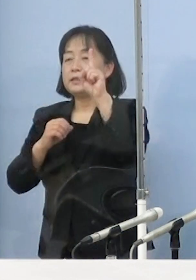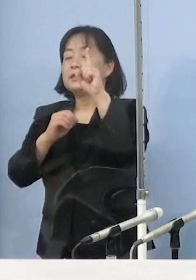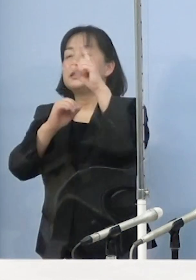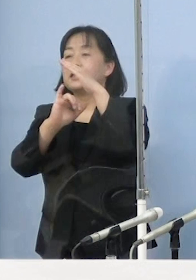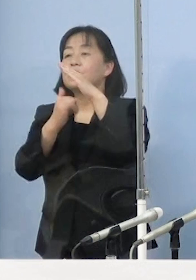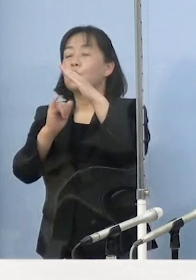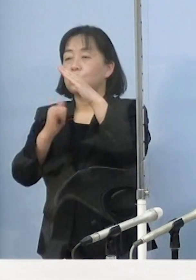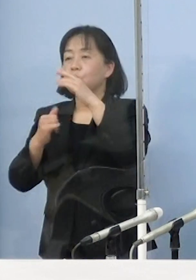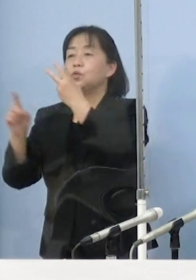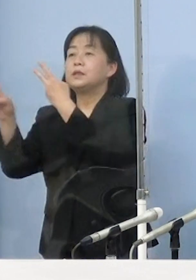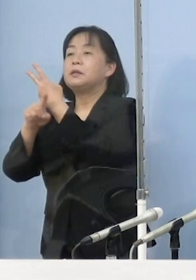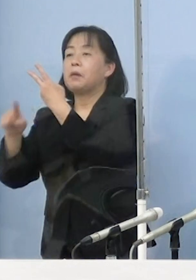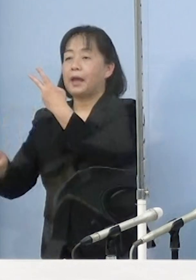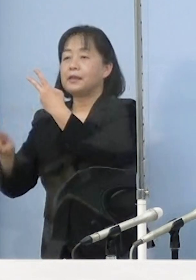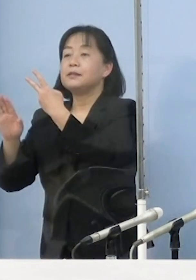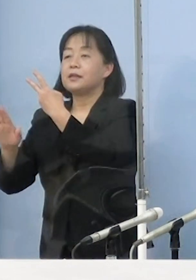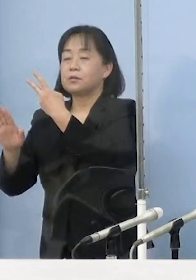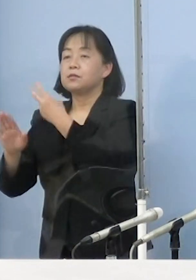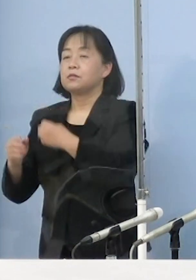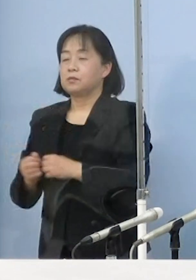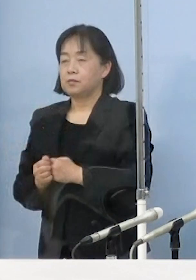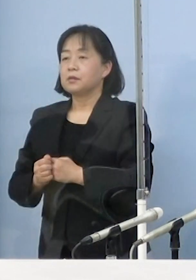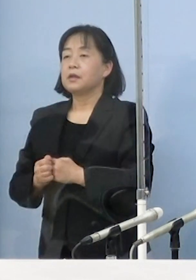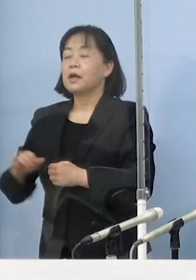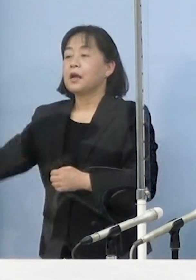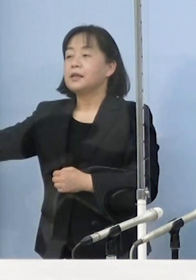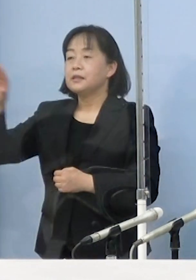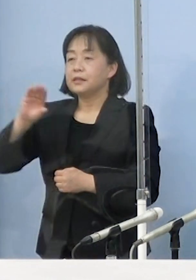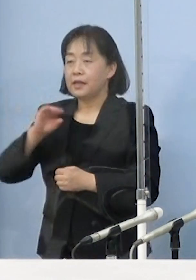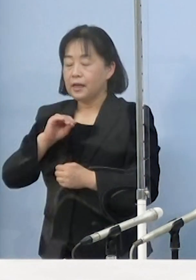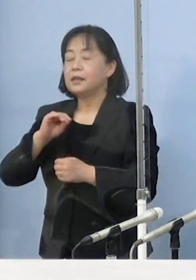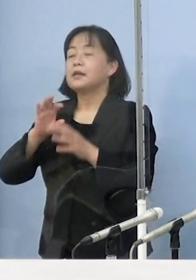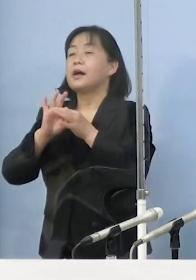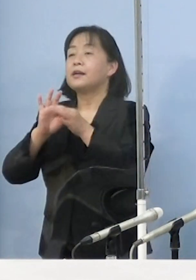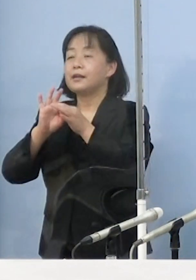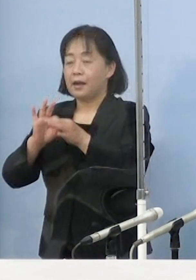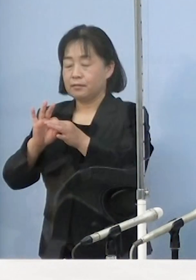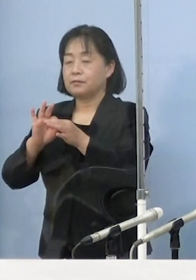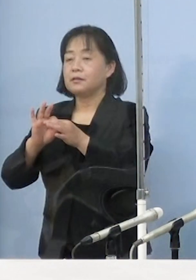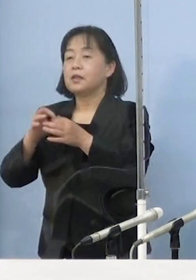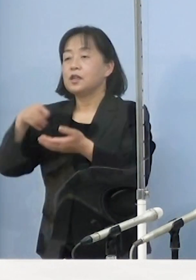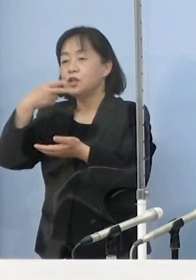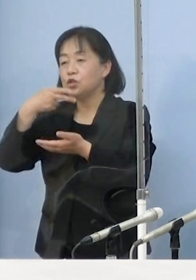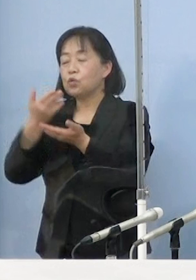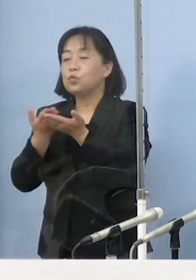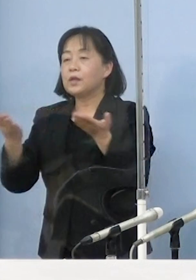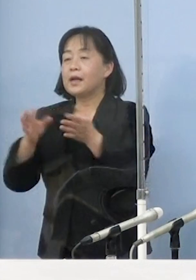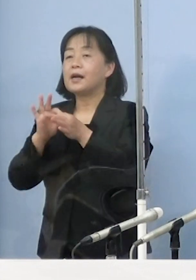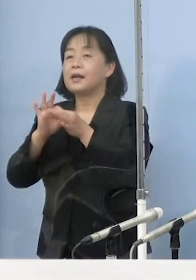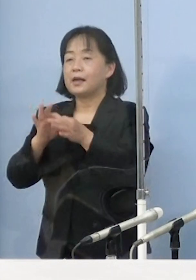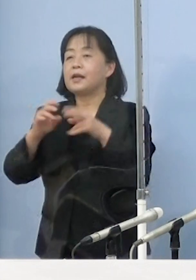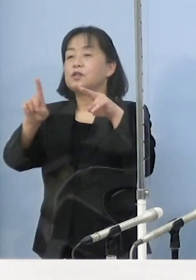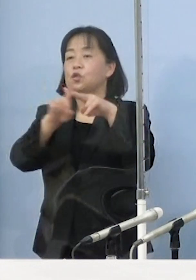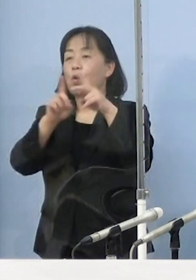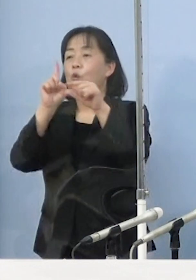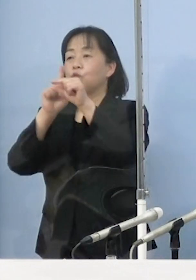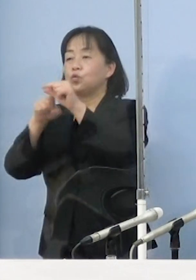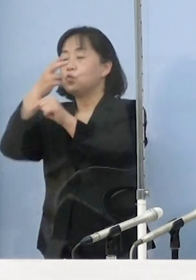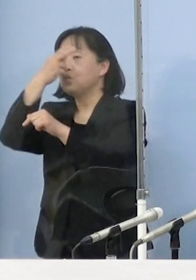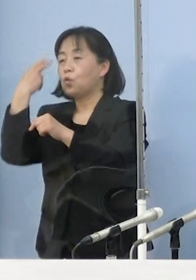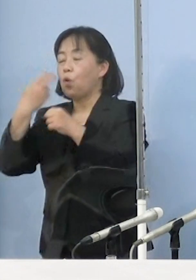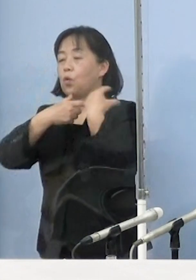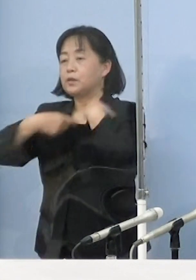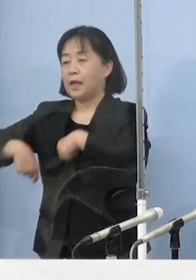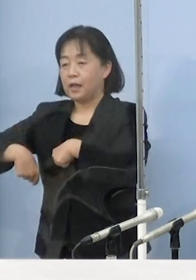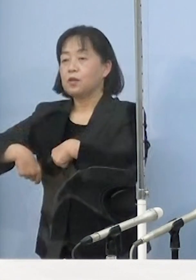ります。そして帰省関連、飲食店関連、小学生、中学生、高校生の